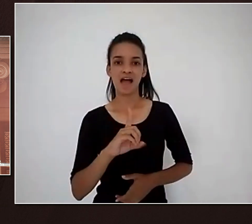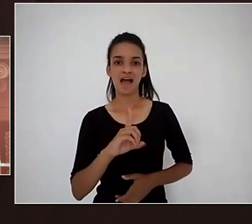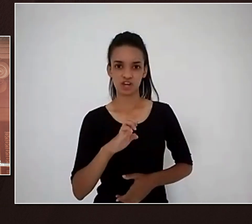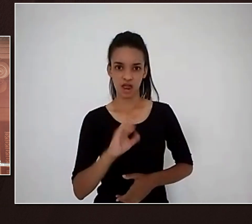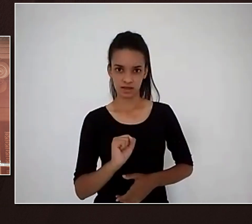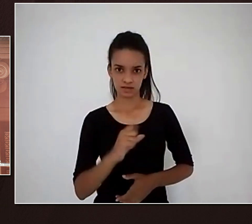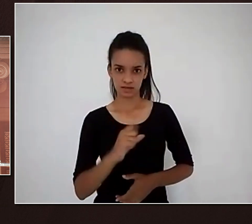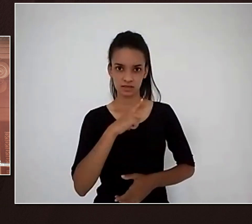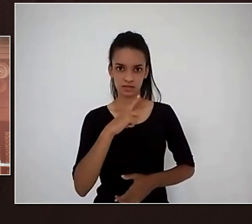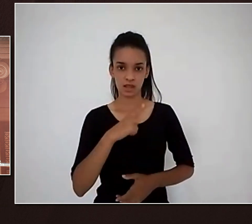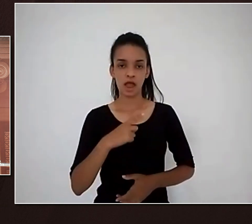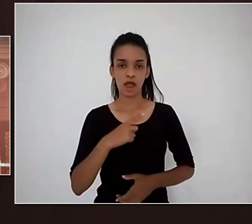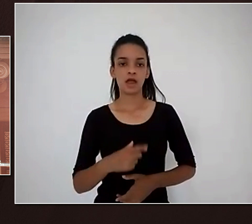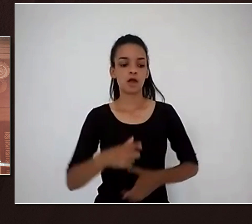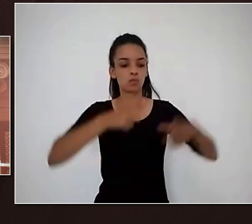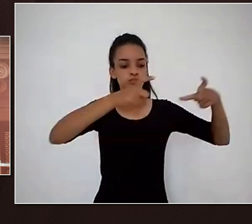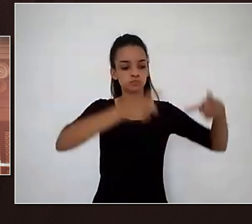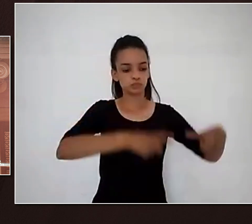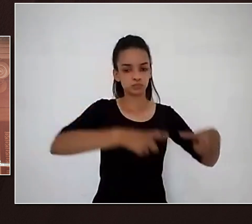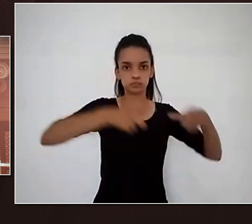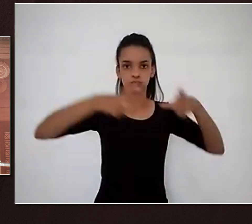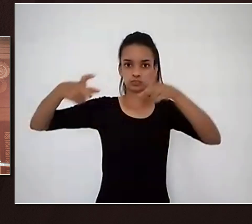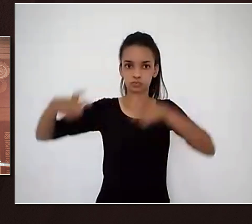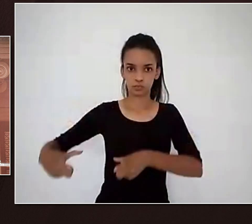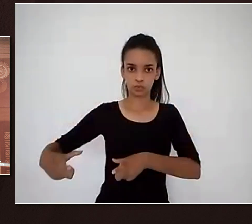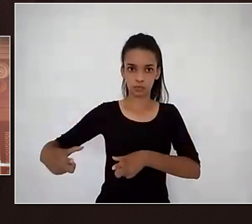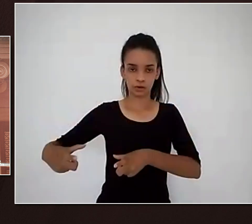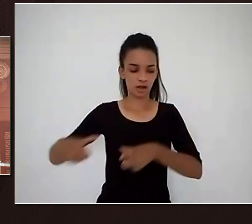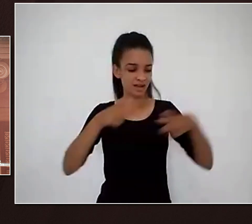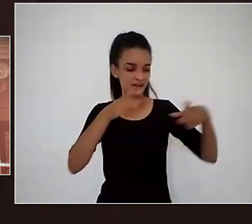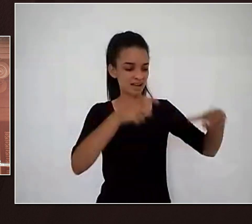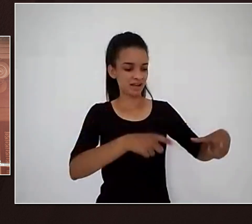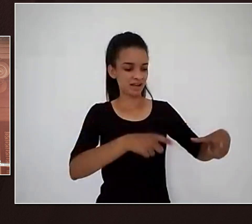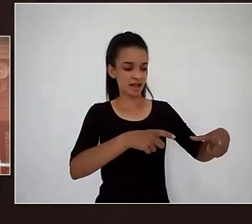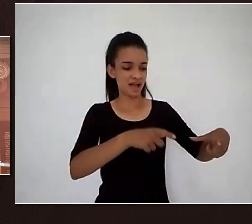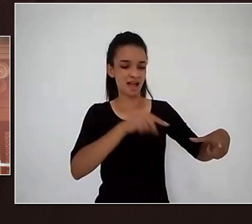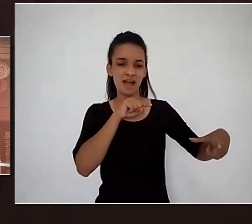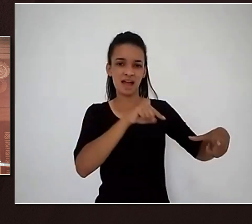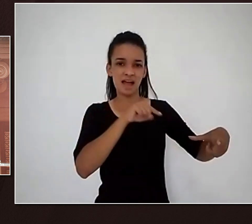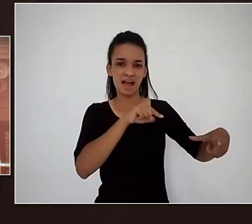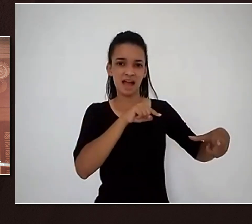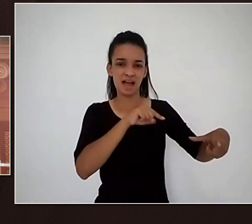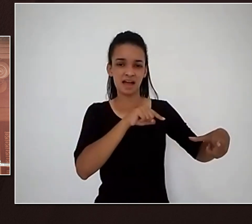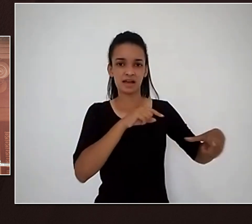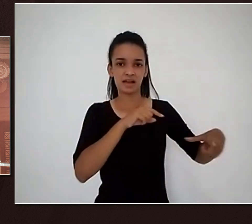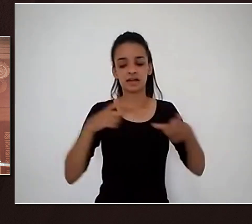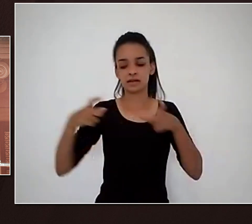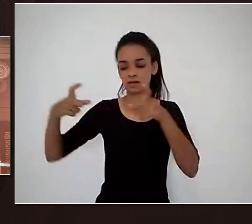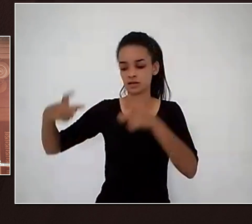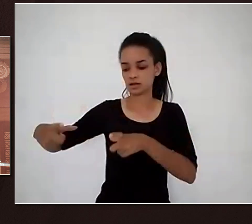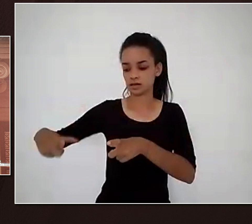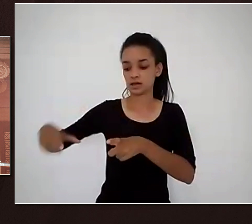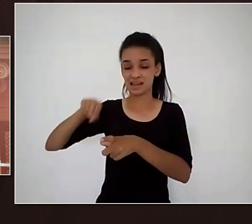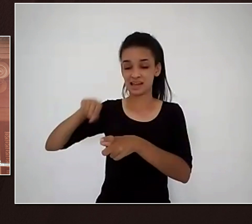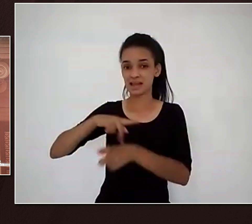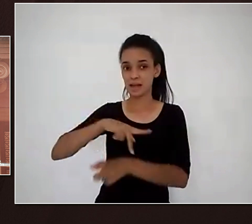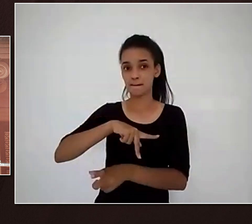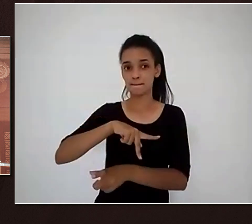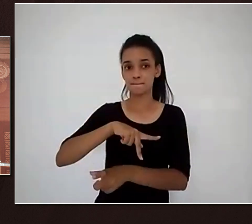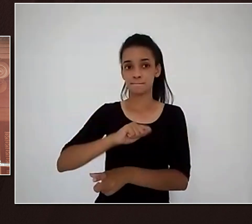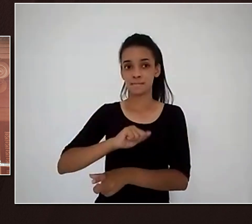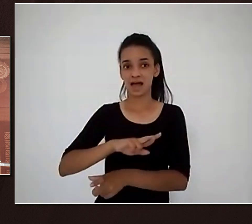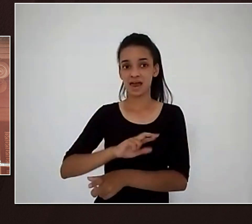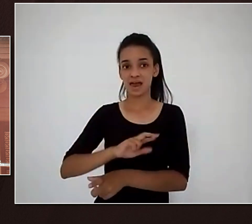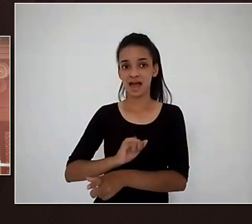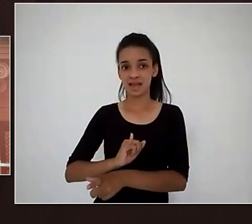sessão é o paraíso, que é conhecido também como seio de Abraão, a sessão